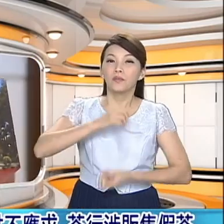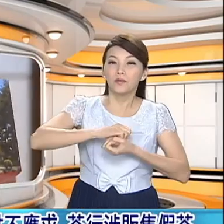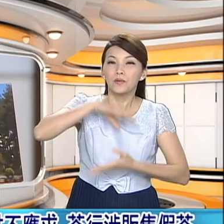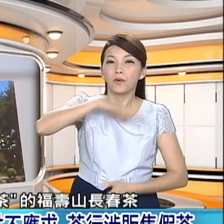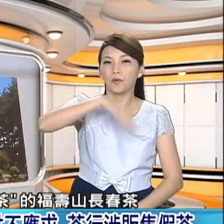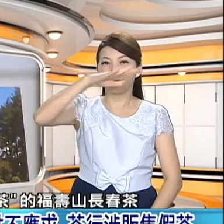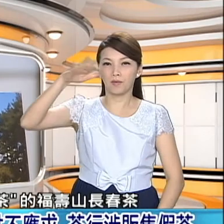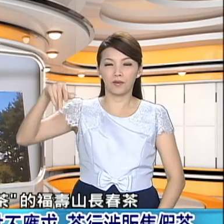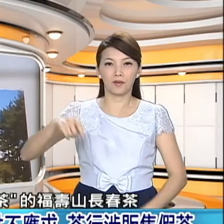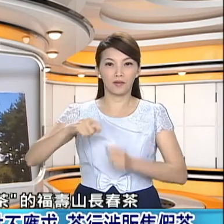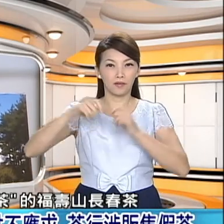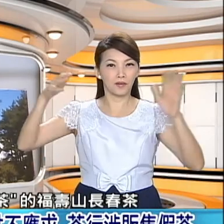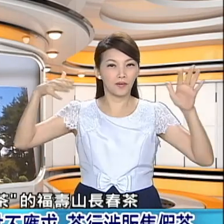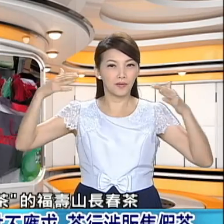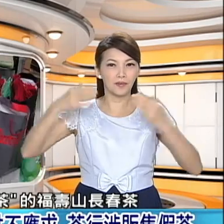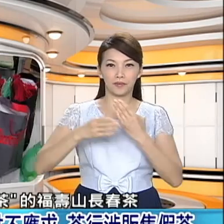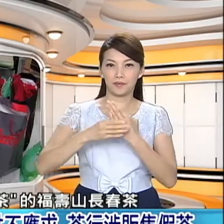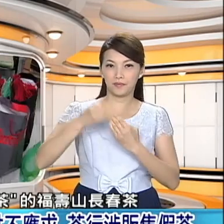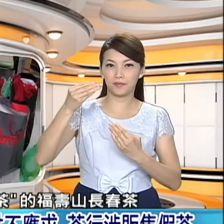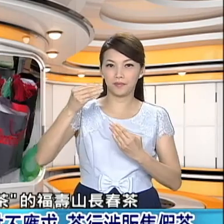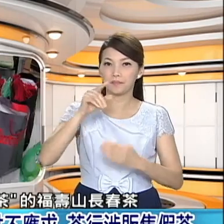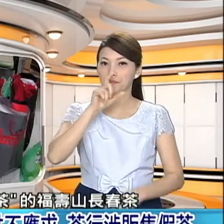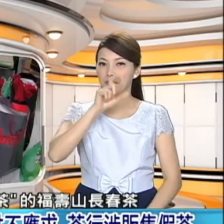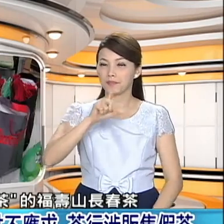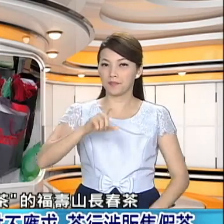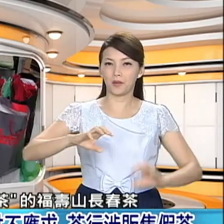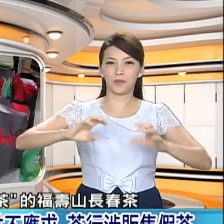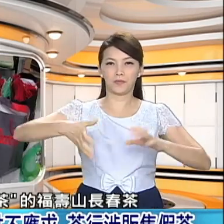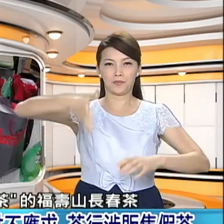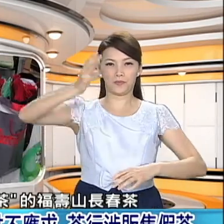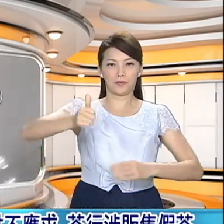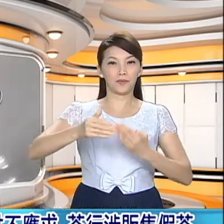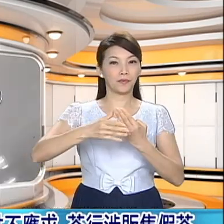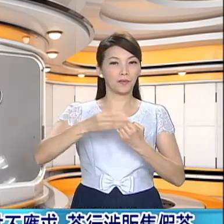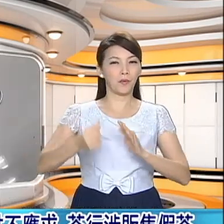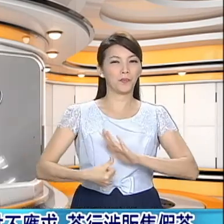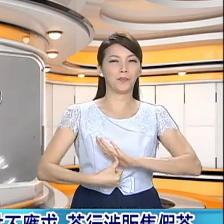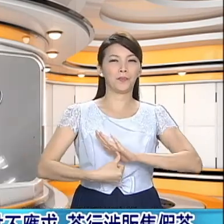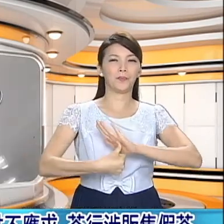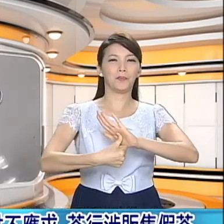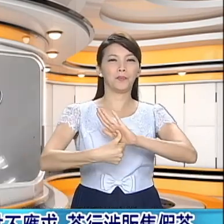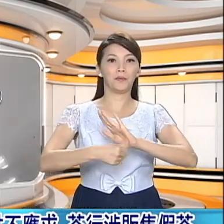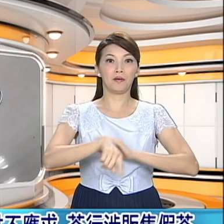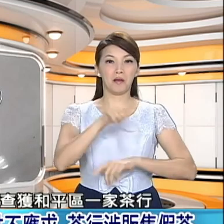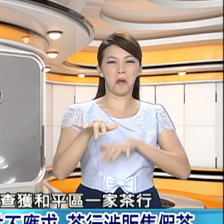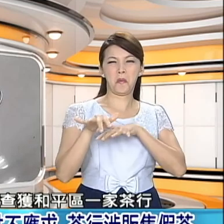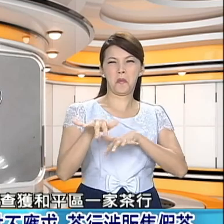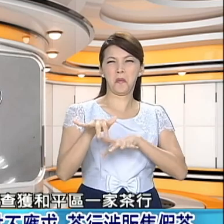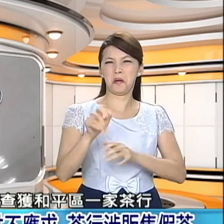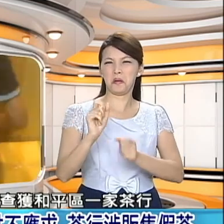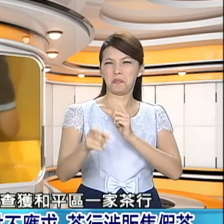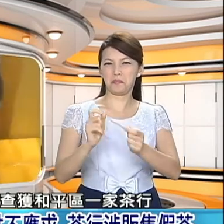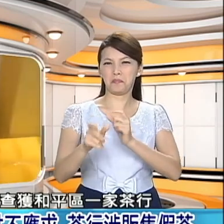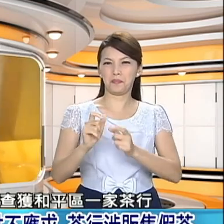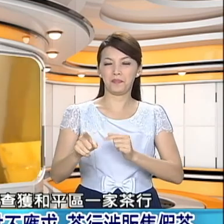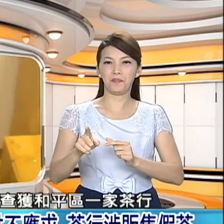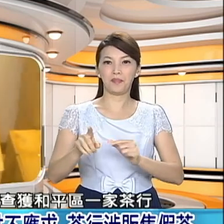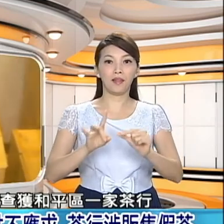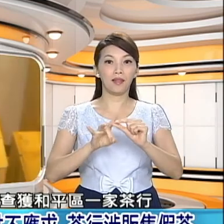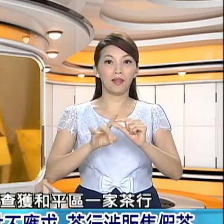号称总统茶的福寿山长春茶供不应求，台中警方就查获和平区一